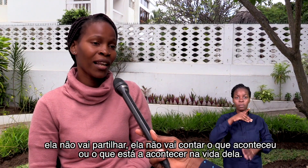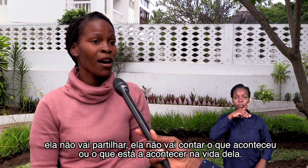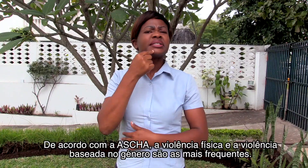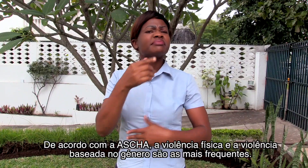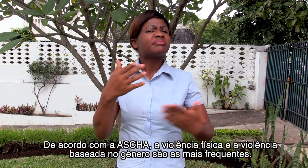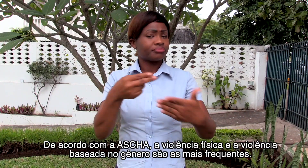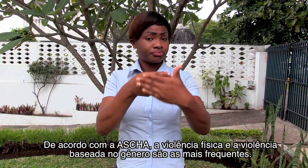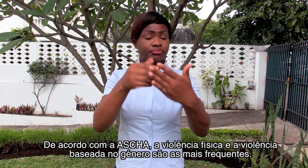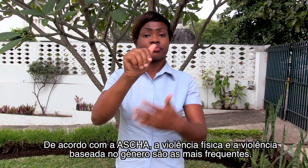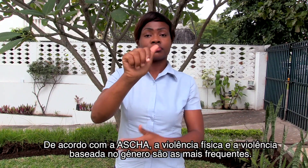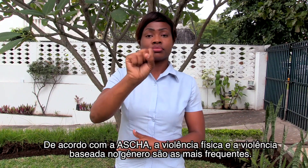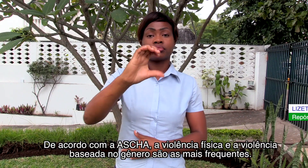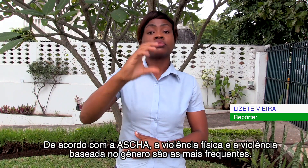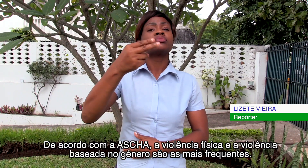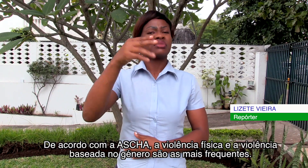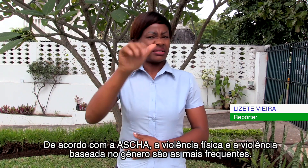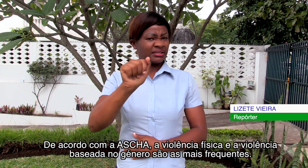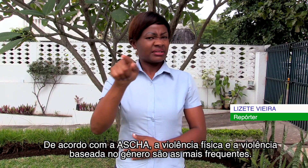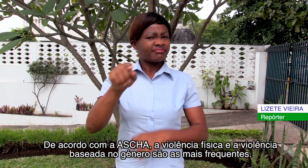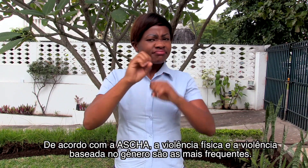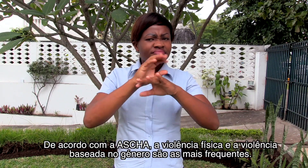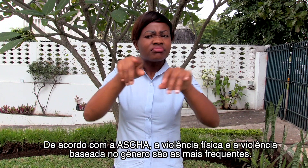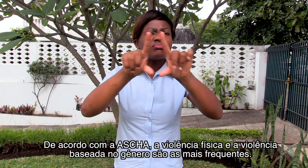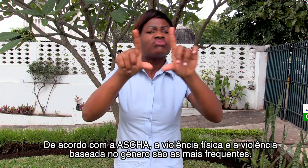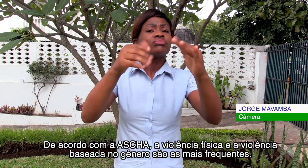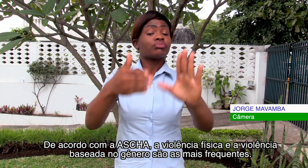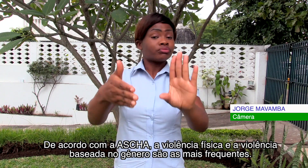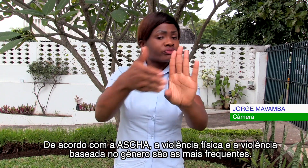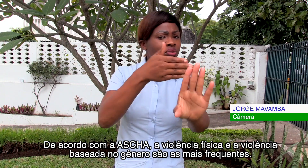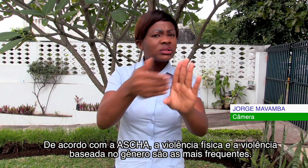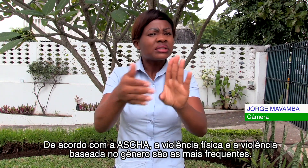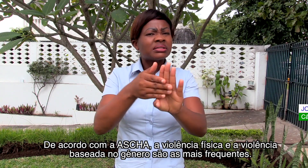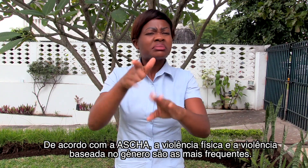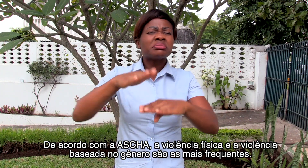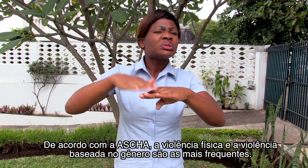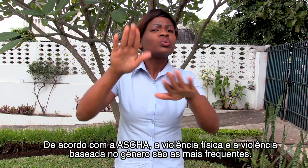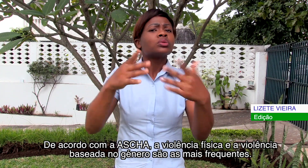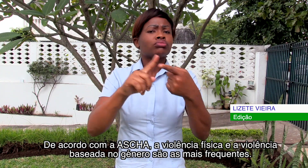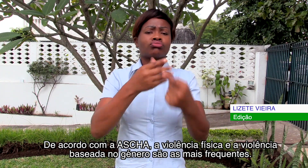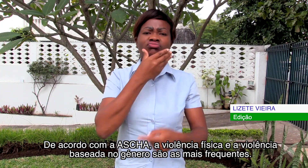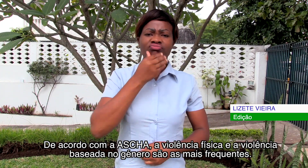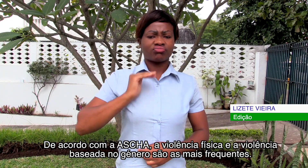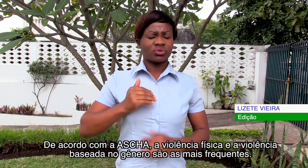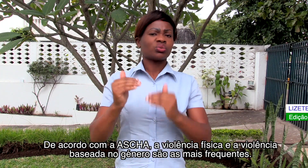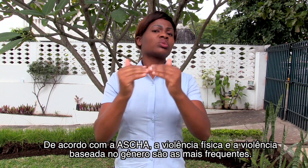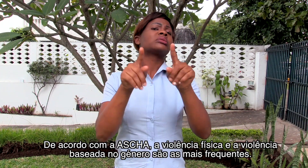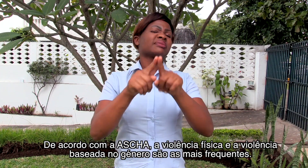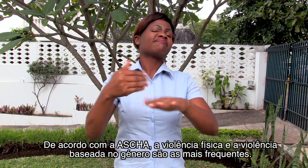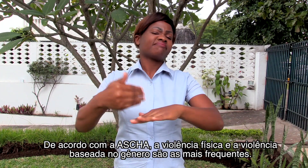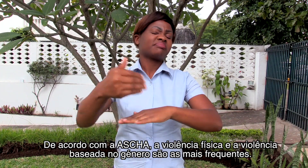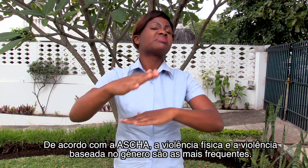vida dela. De acordo com o ACHA, a violência física e a violência baseada no gênero são as